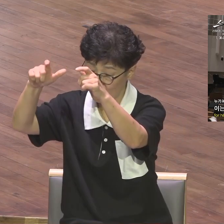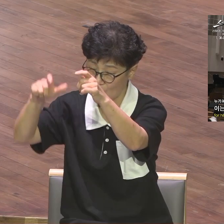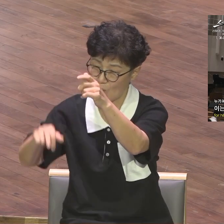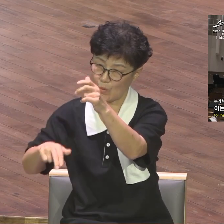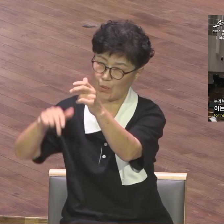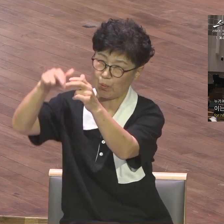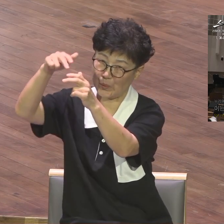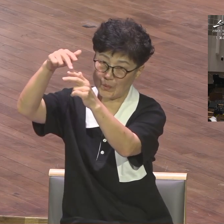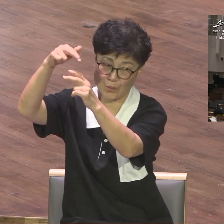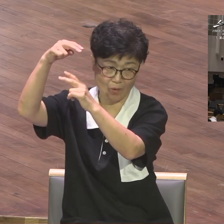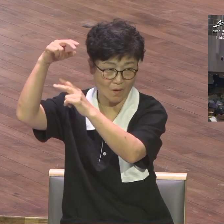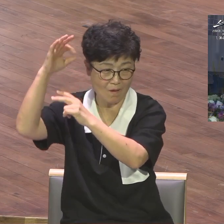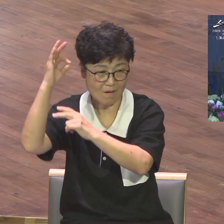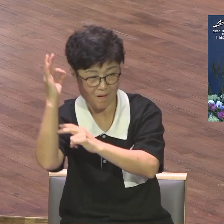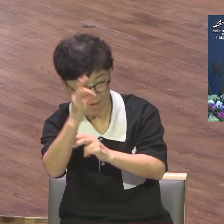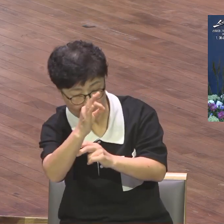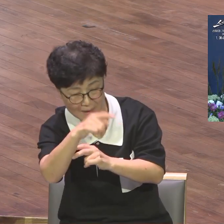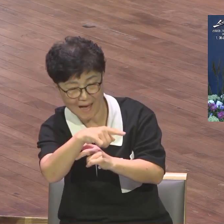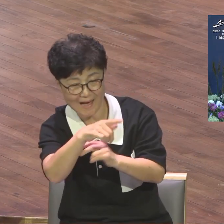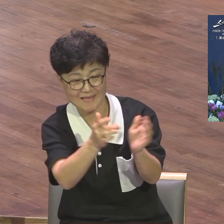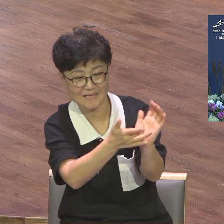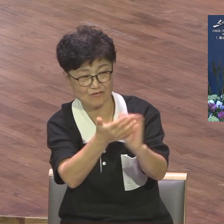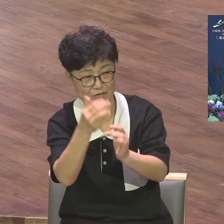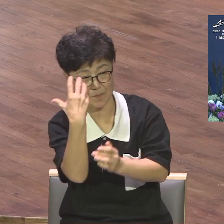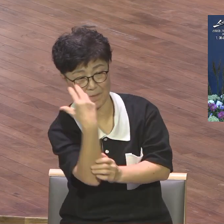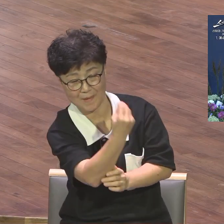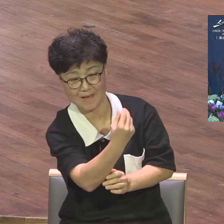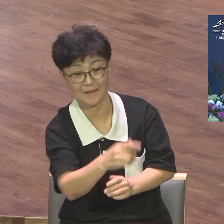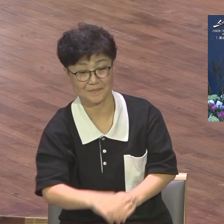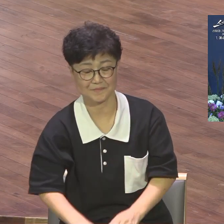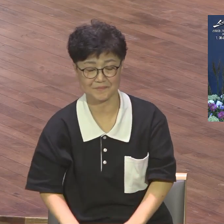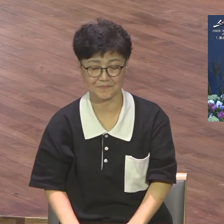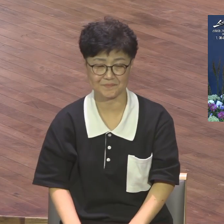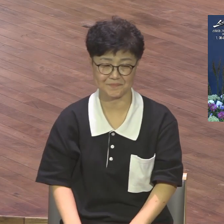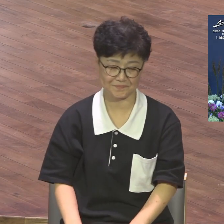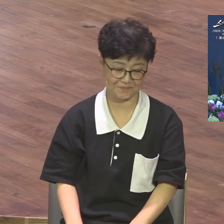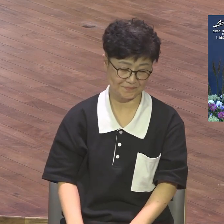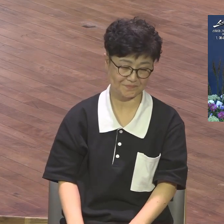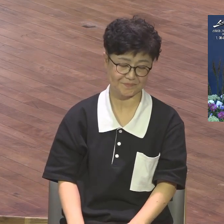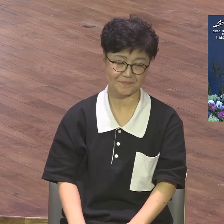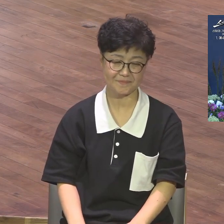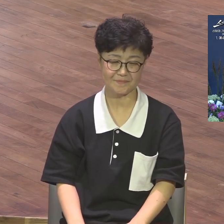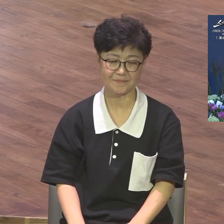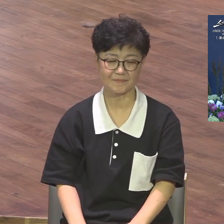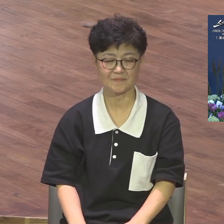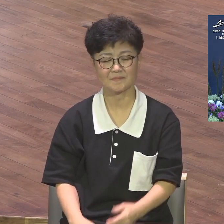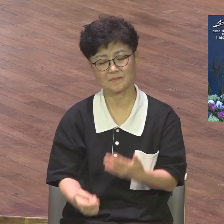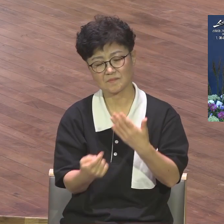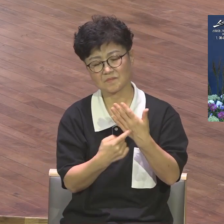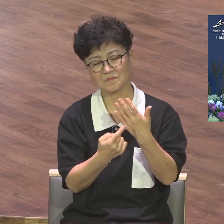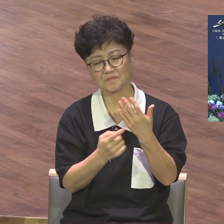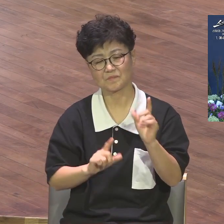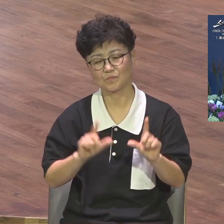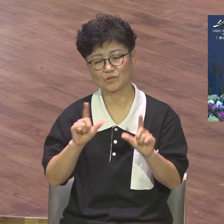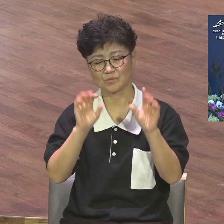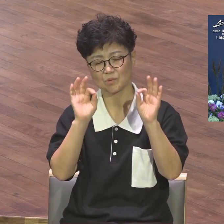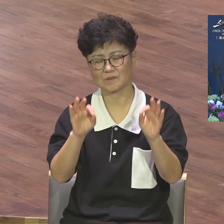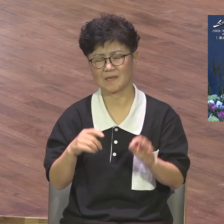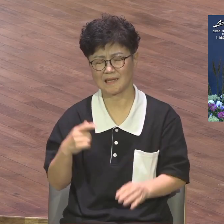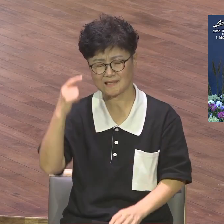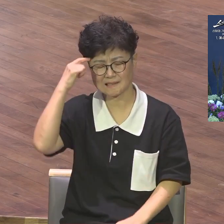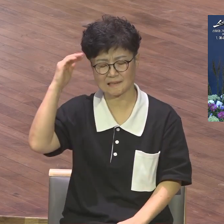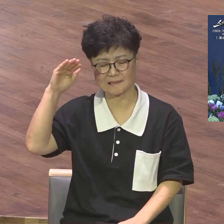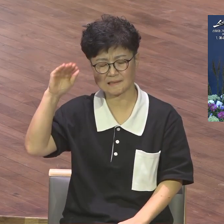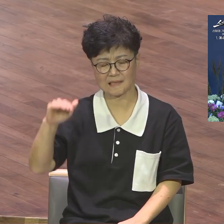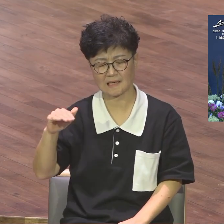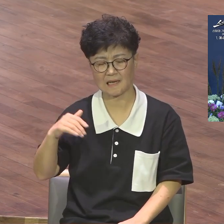되밀어라. 자, 본문에 보면 삭개오는 외적으로 내적인 걸림돌을 만나게 되는데 외적으로 너무 많은 인파들이 있는 거예요.